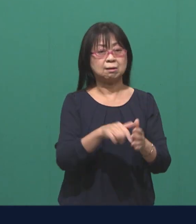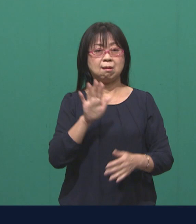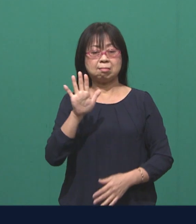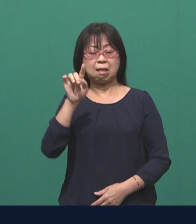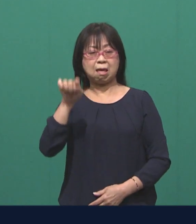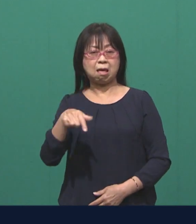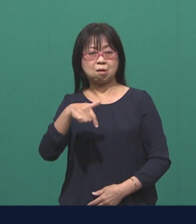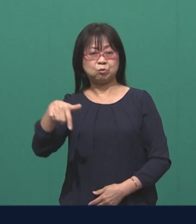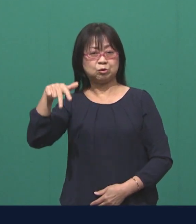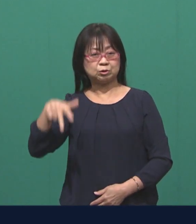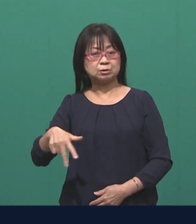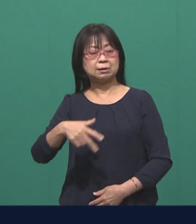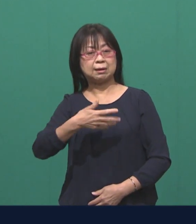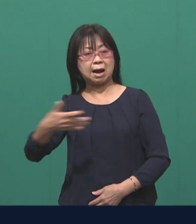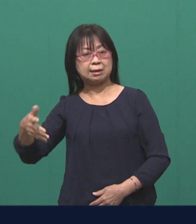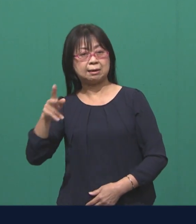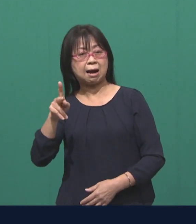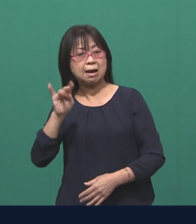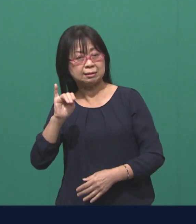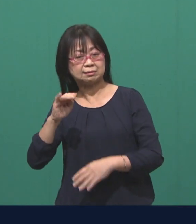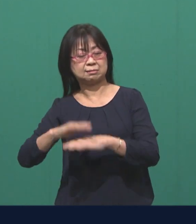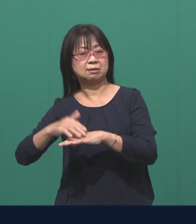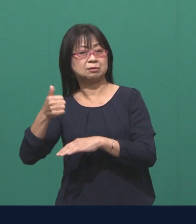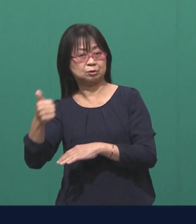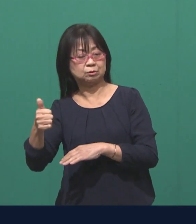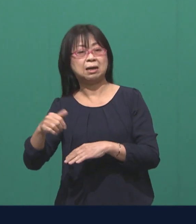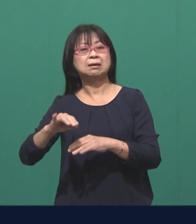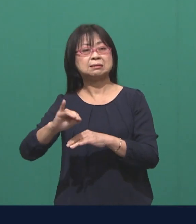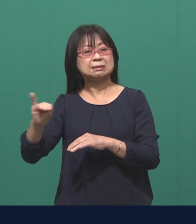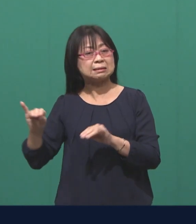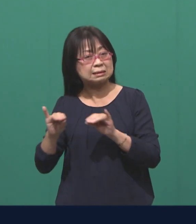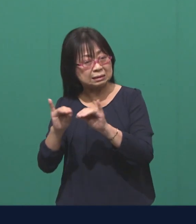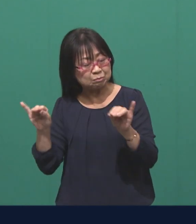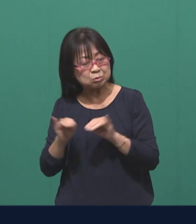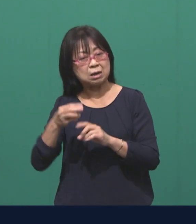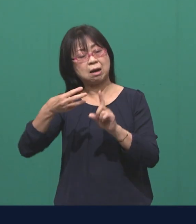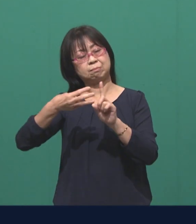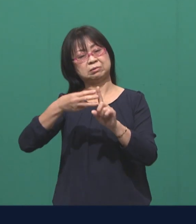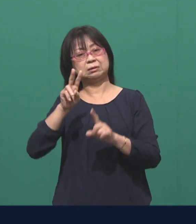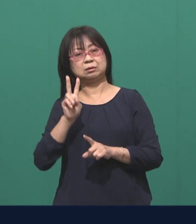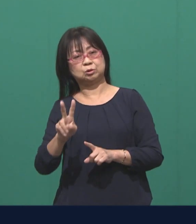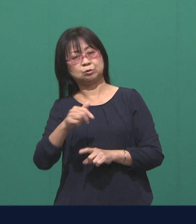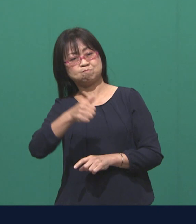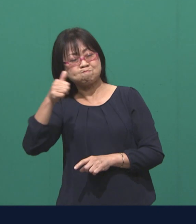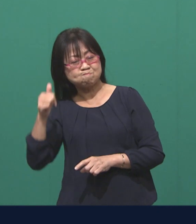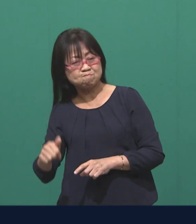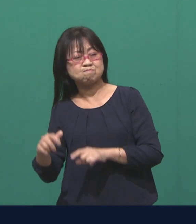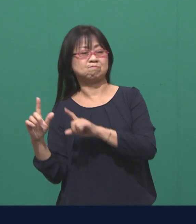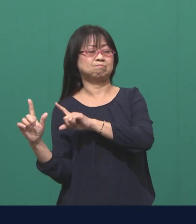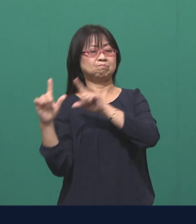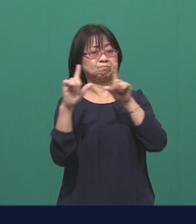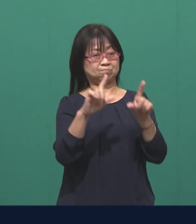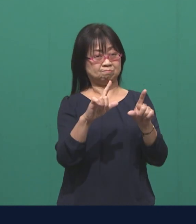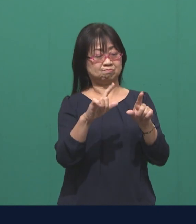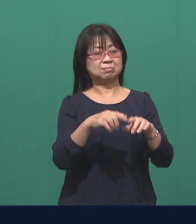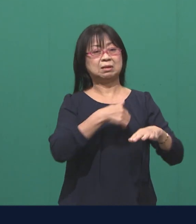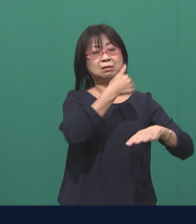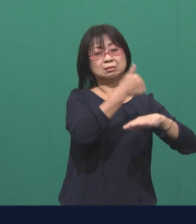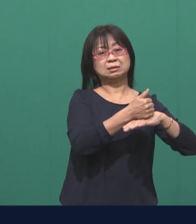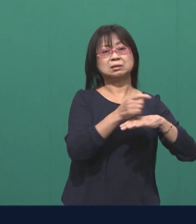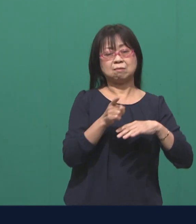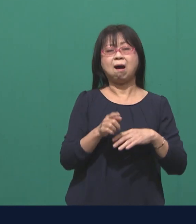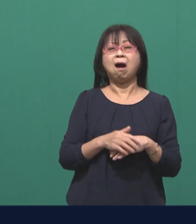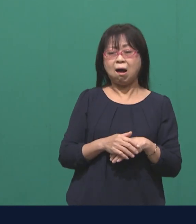表敬訪問では滋賀レイクスのテーブス海選手がチームの B2 降格について伝えると